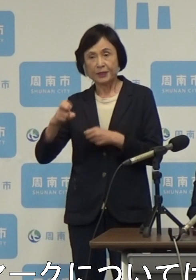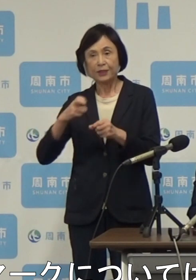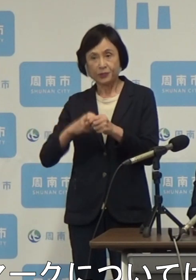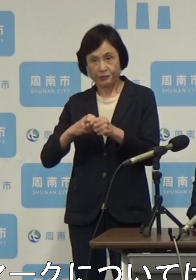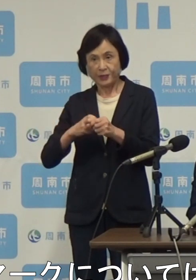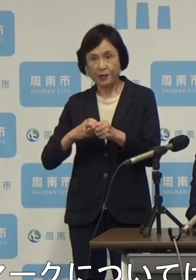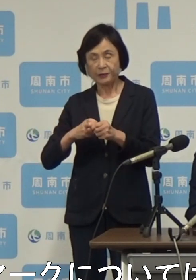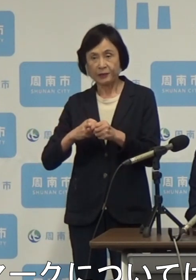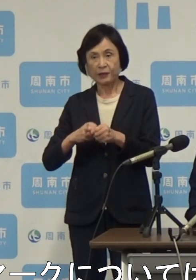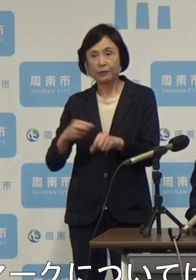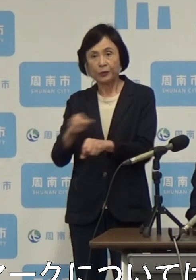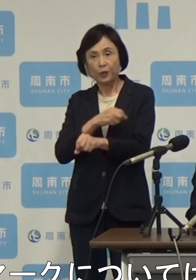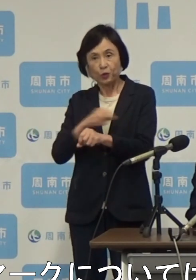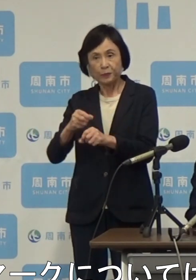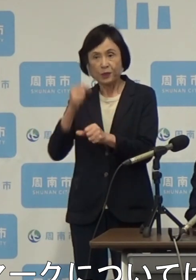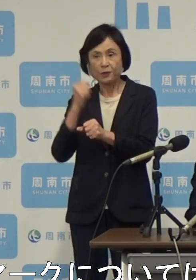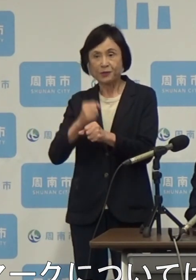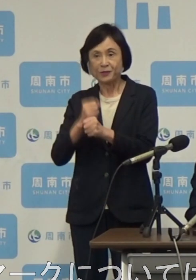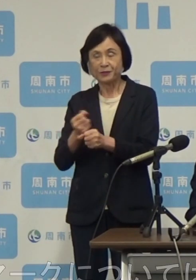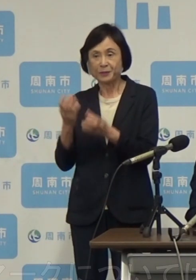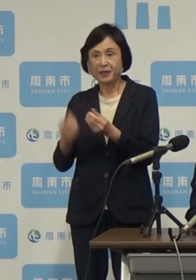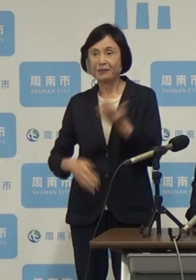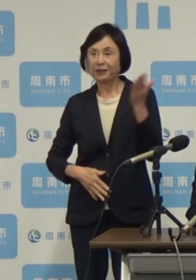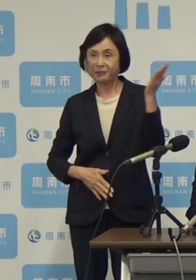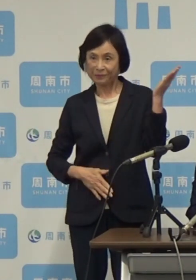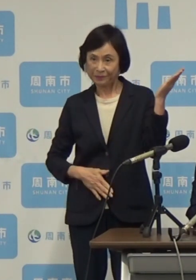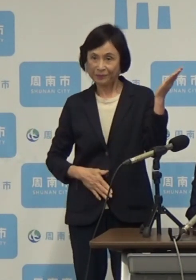周年バージョンを作成いたしました。